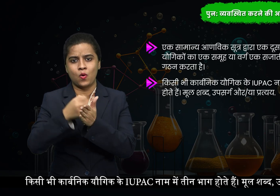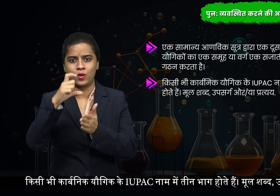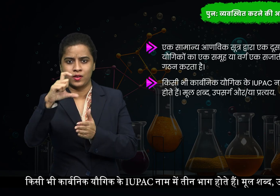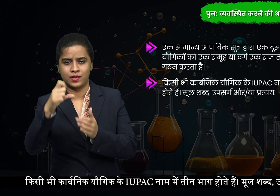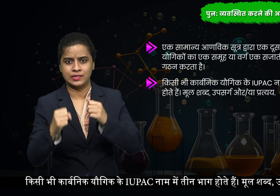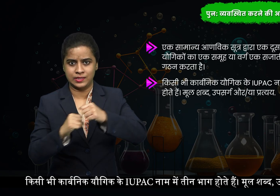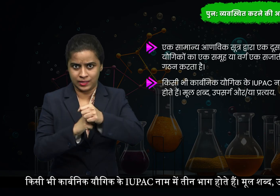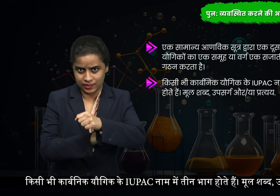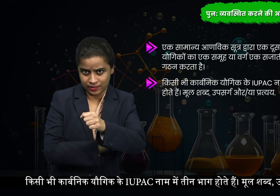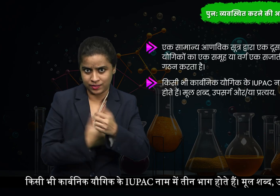उपसर्ग